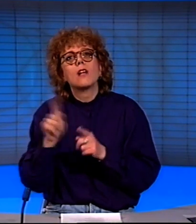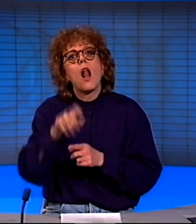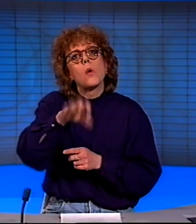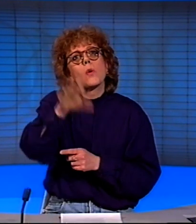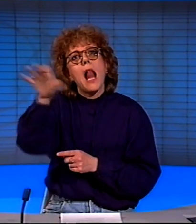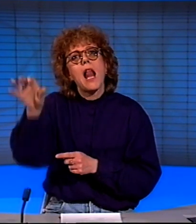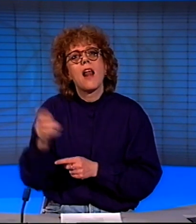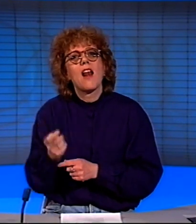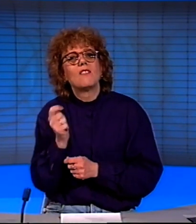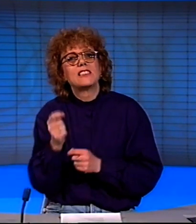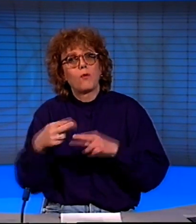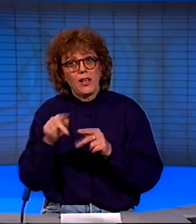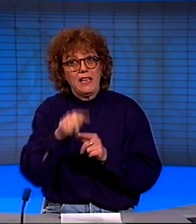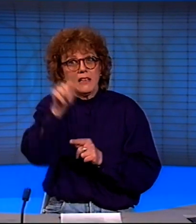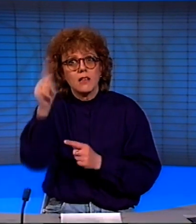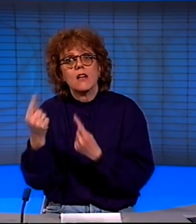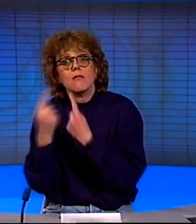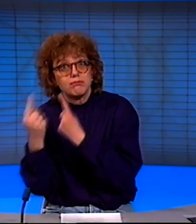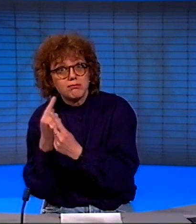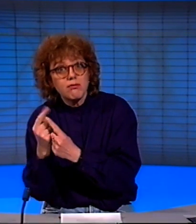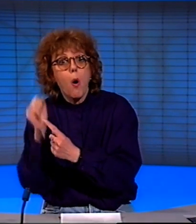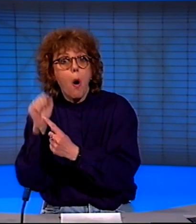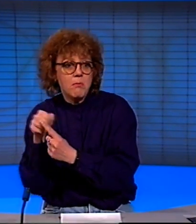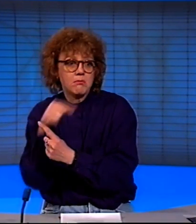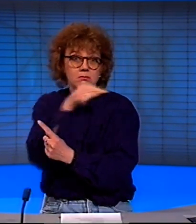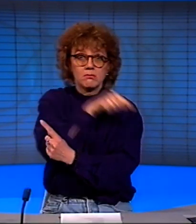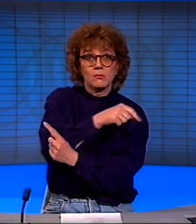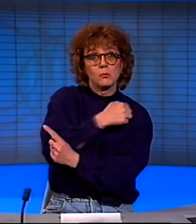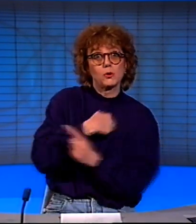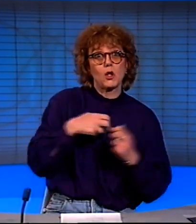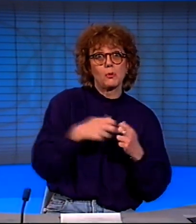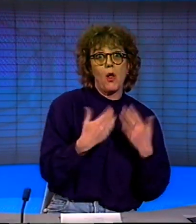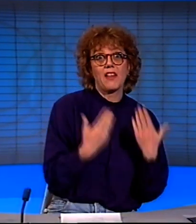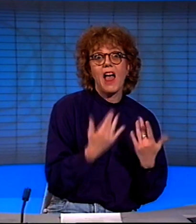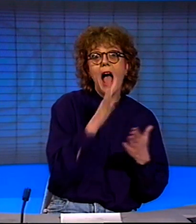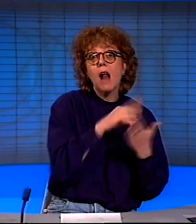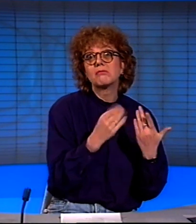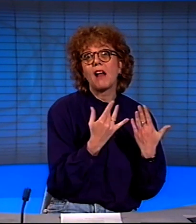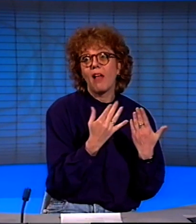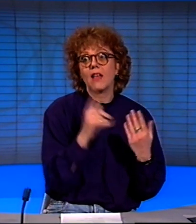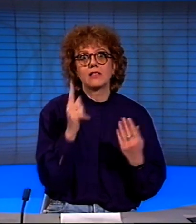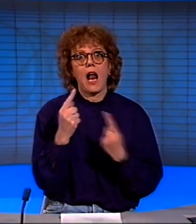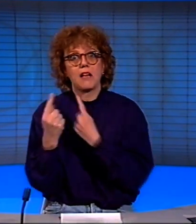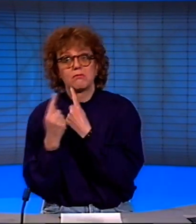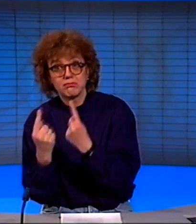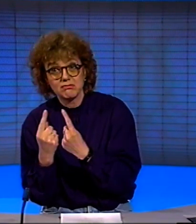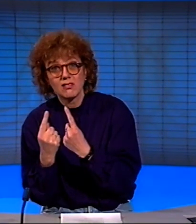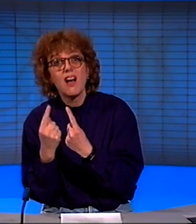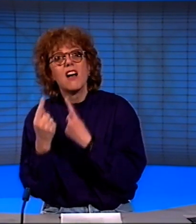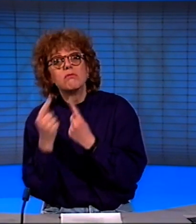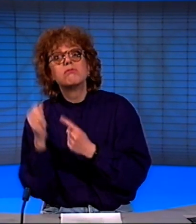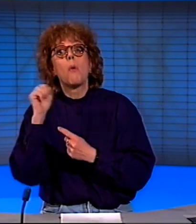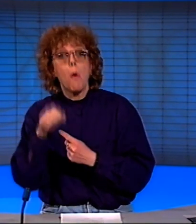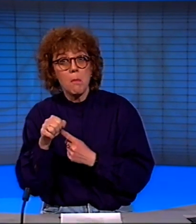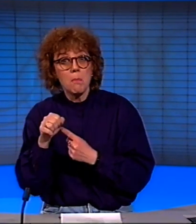I morgen vil de forskellige lokale fiskeriforeninger rundt om i landet drøfte resultatet af mødet.